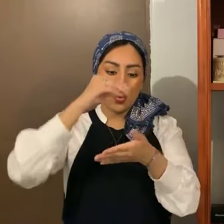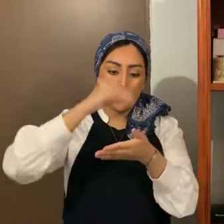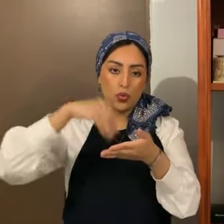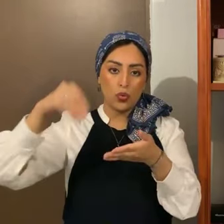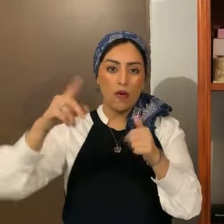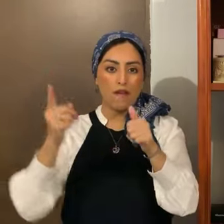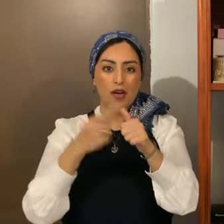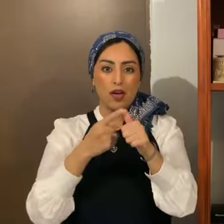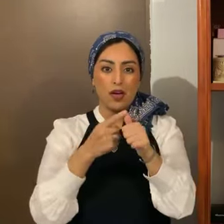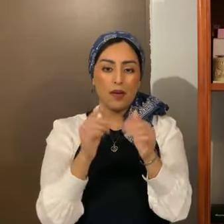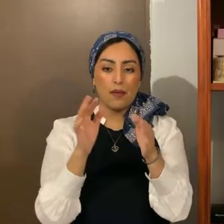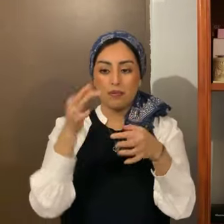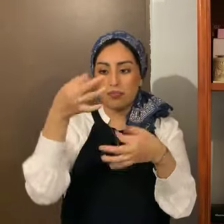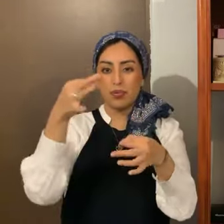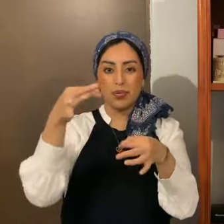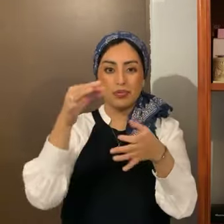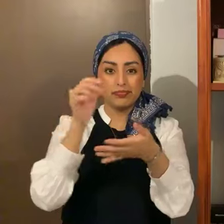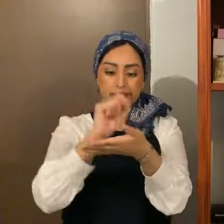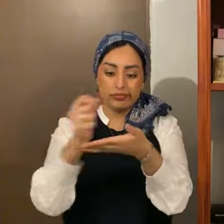primero, ¿sí?